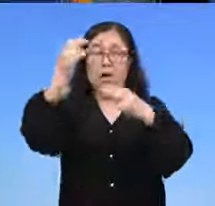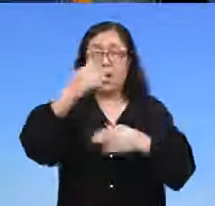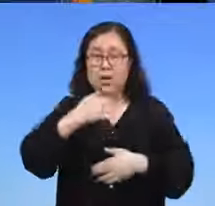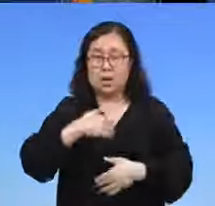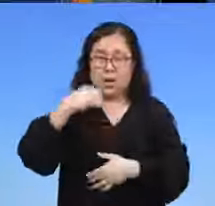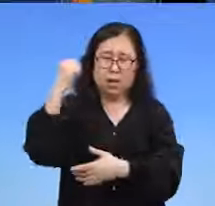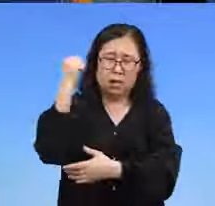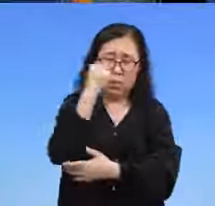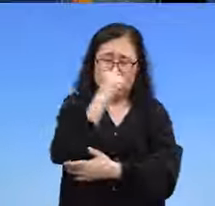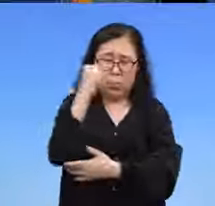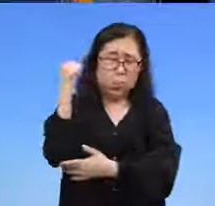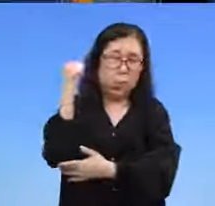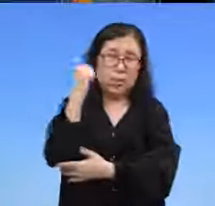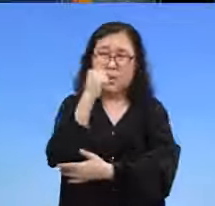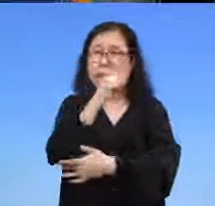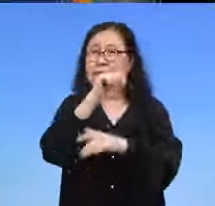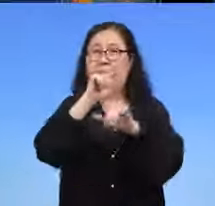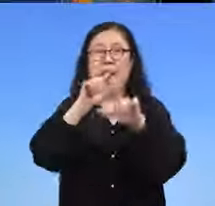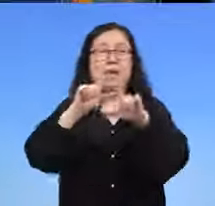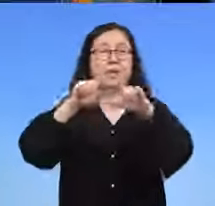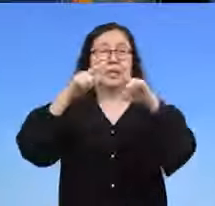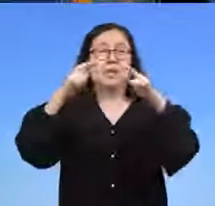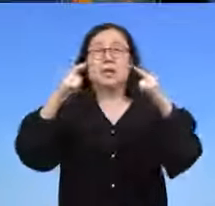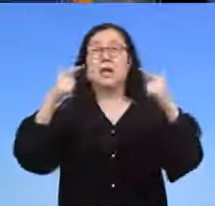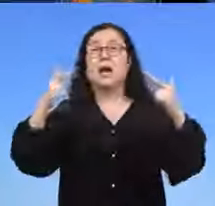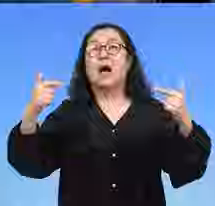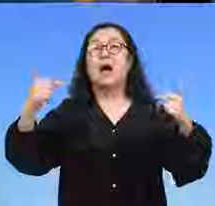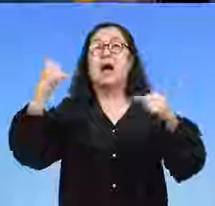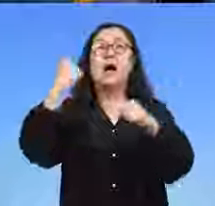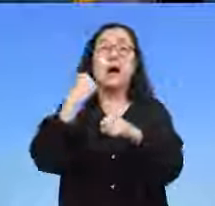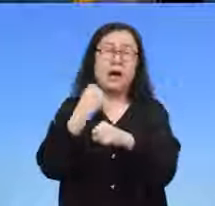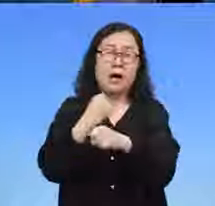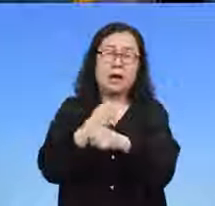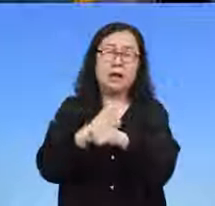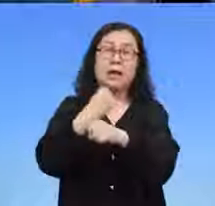내가 요동치 아니하리.